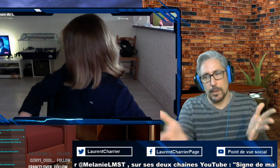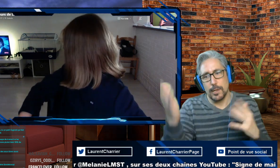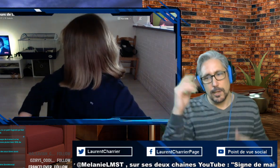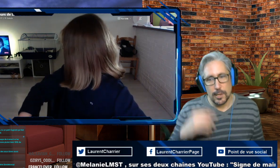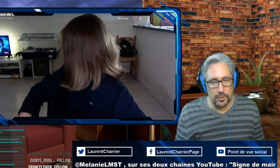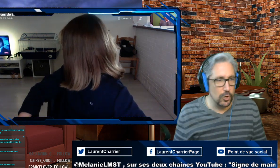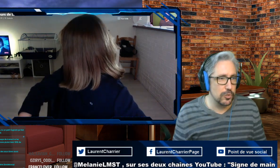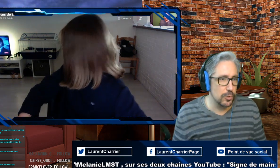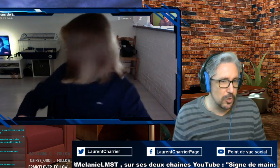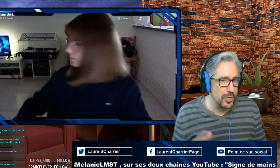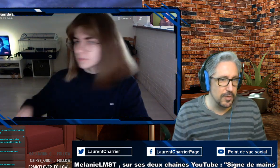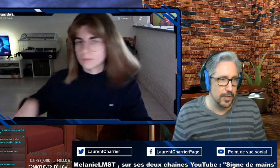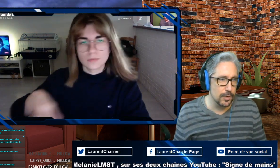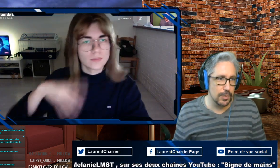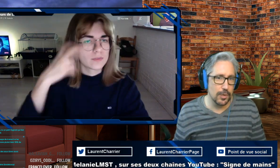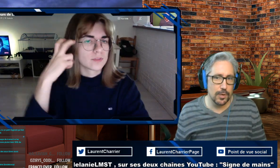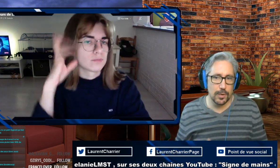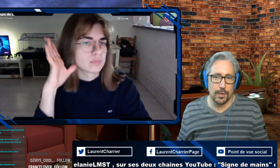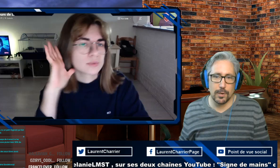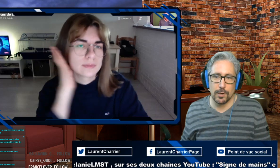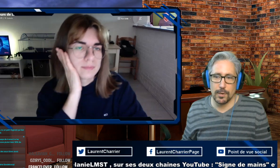Bon bah.